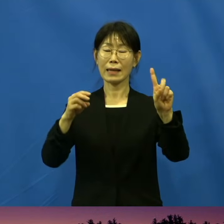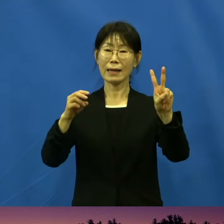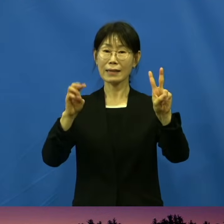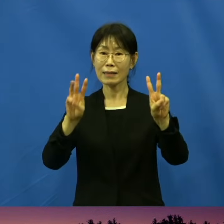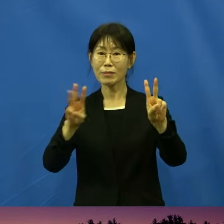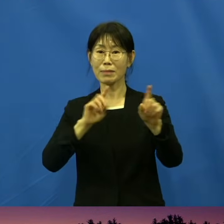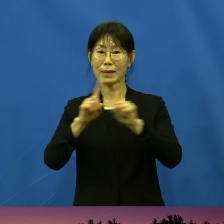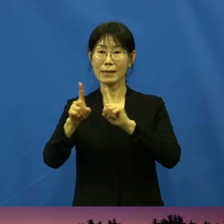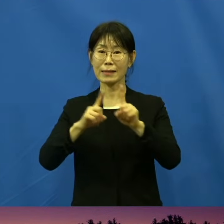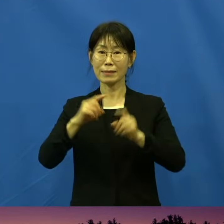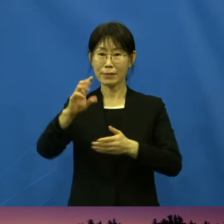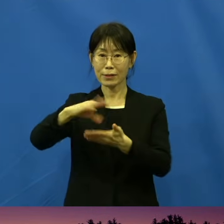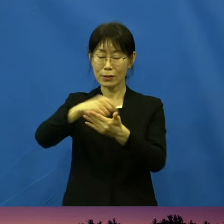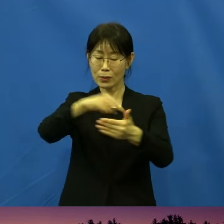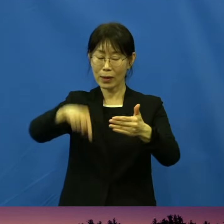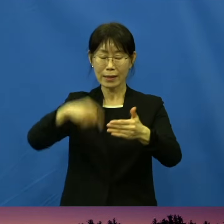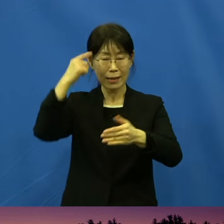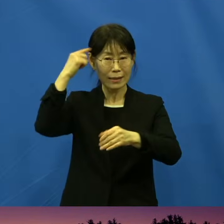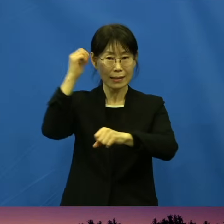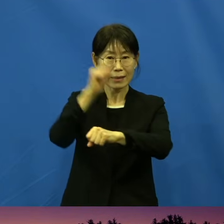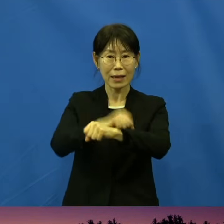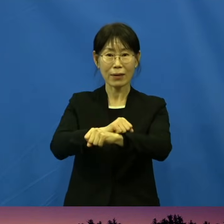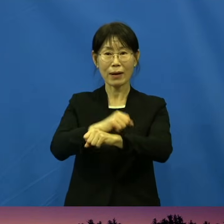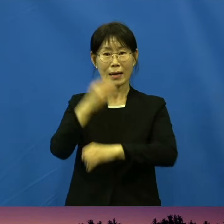지식의 모든 보화가 감춰져 있느니라.